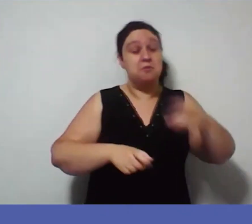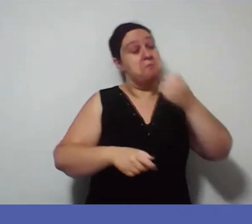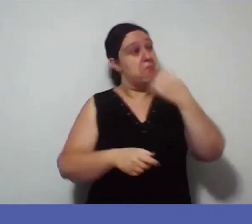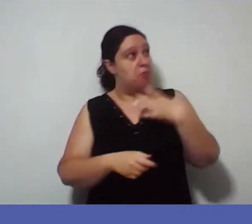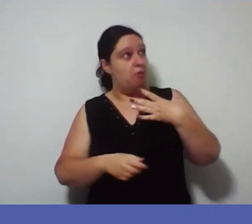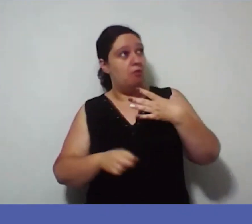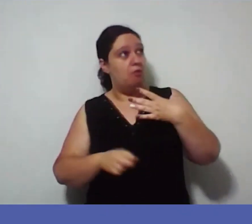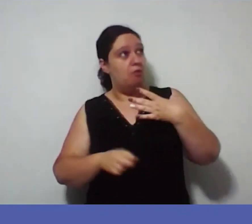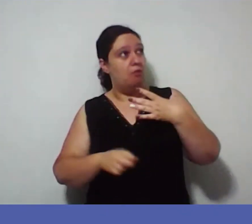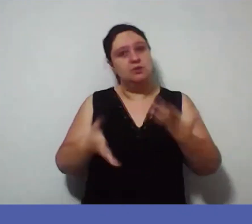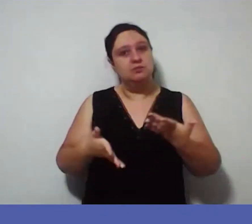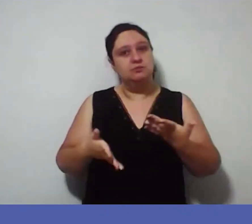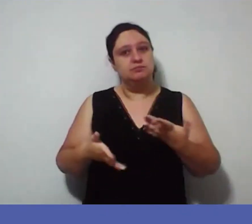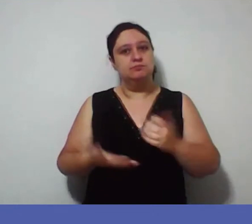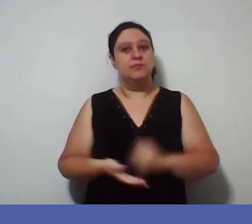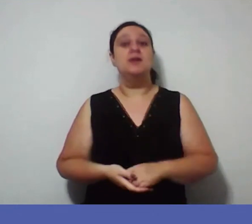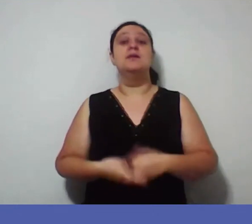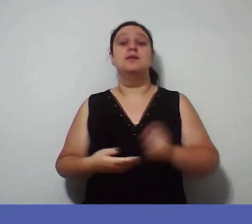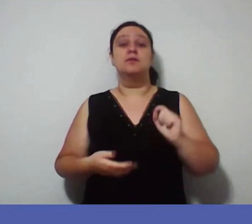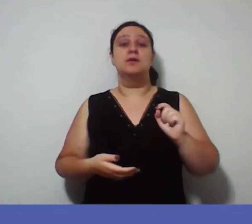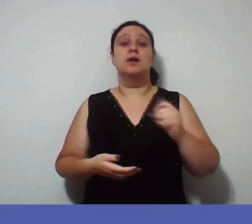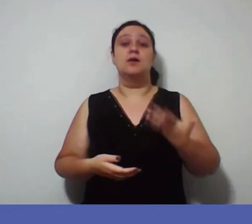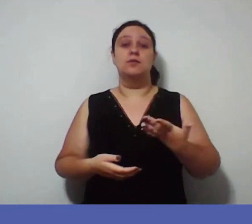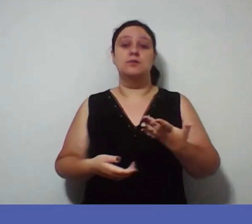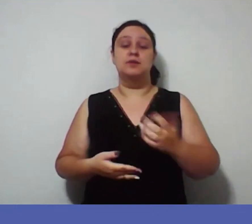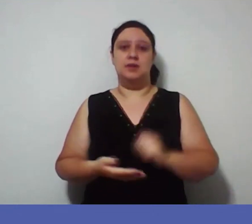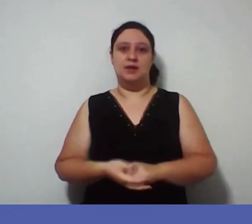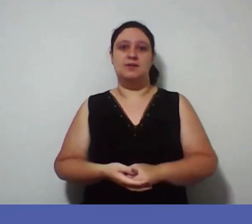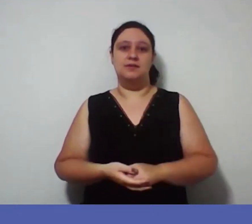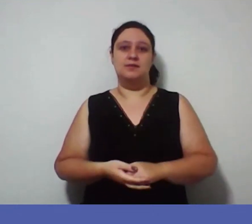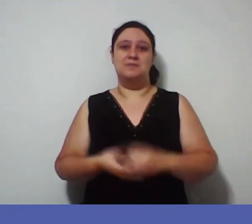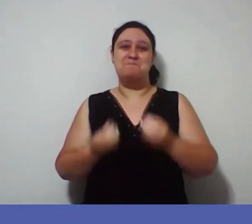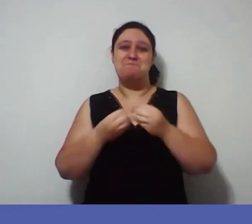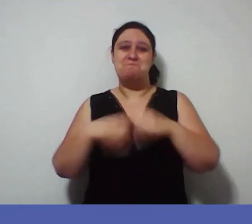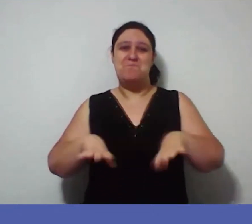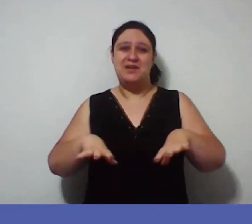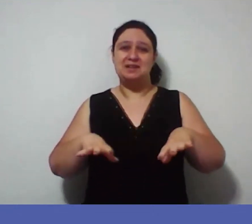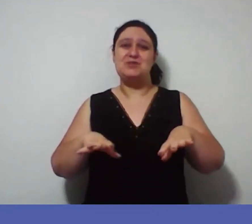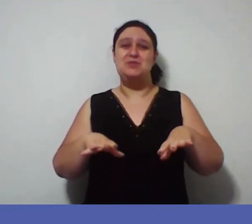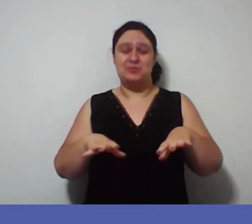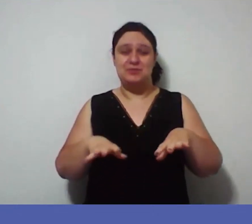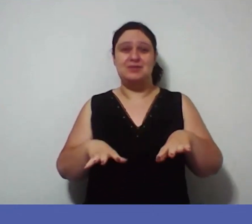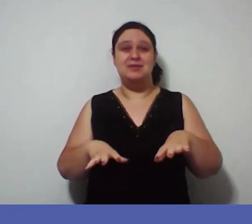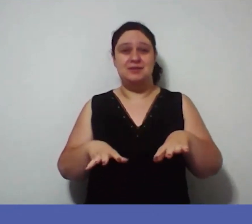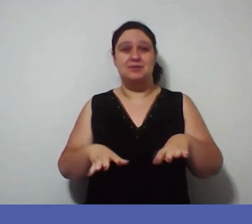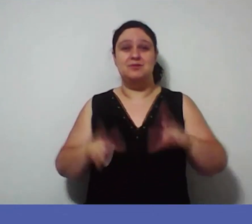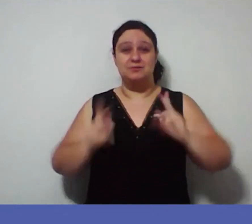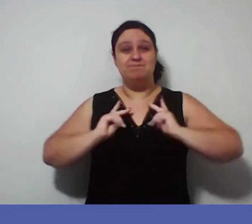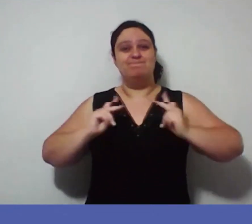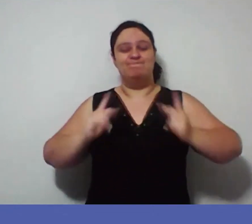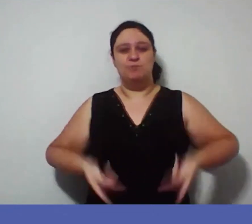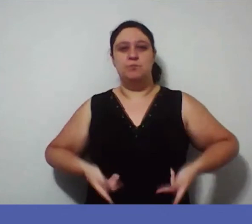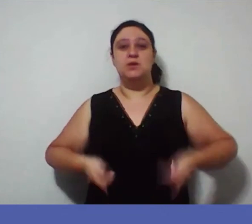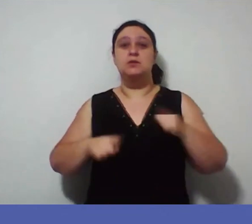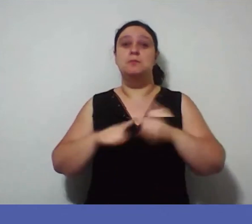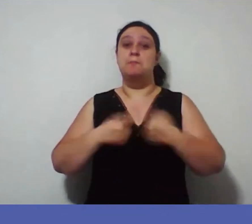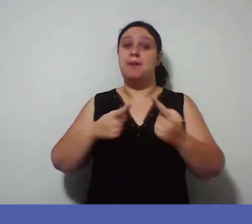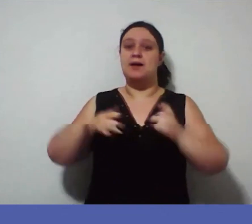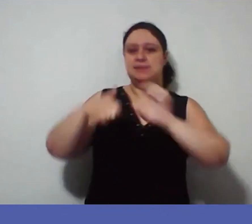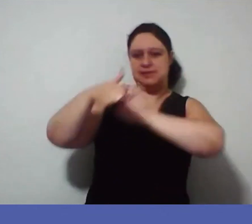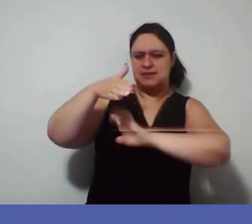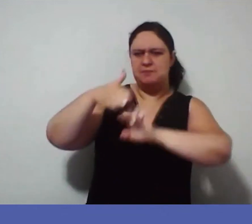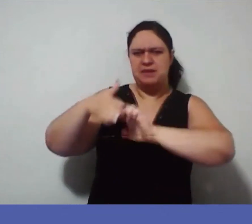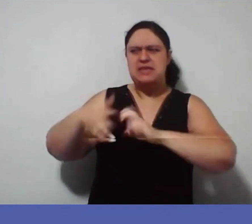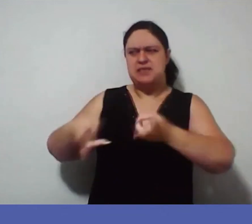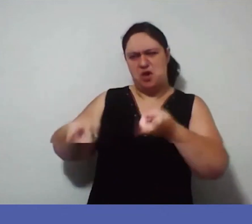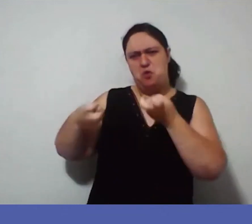Na maioria dos casos, traz muito prejuízo para o homem, mas porque dá lucro para a empresa, eles